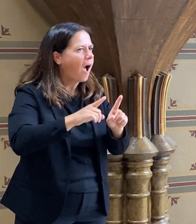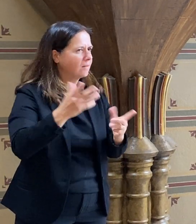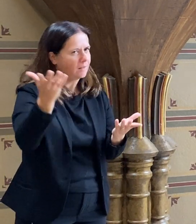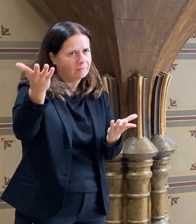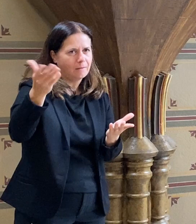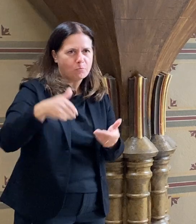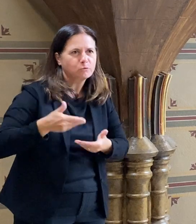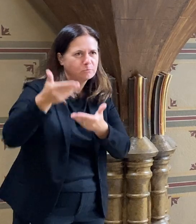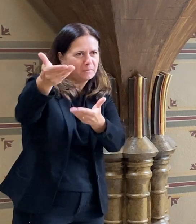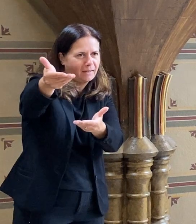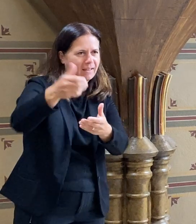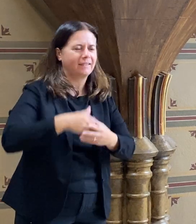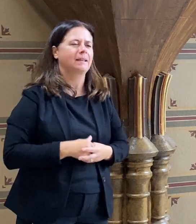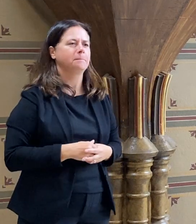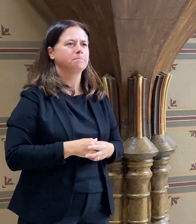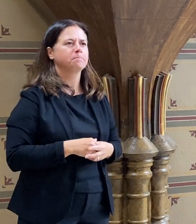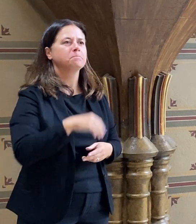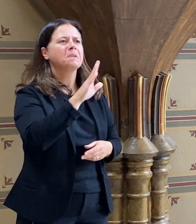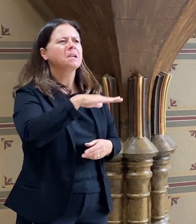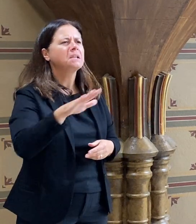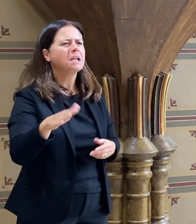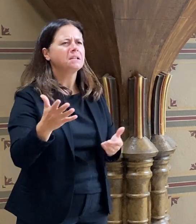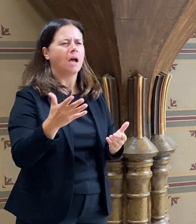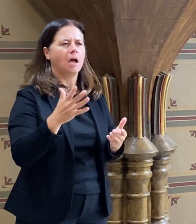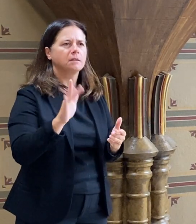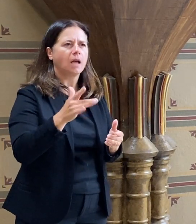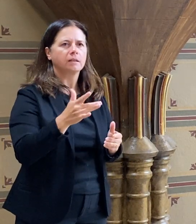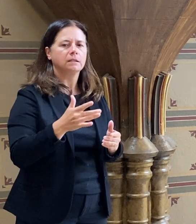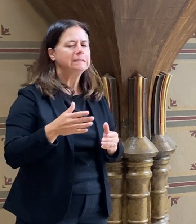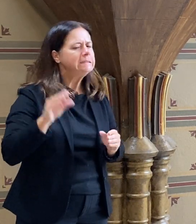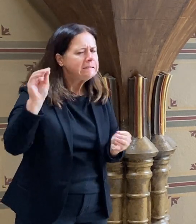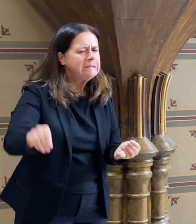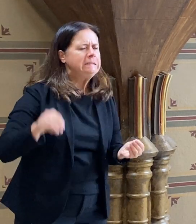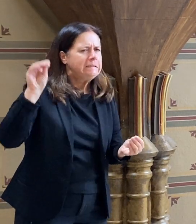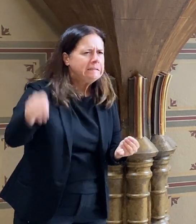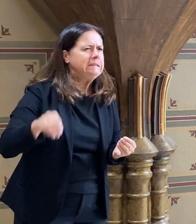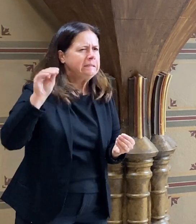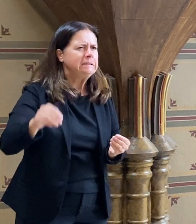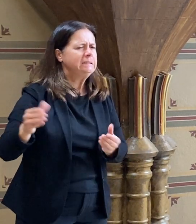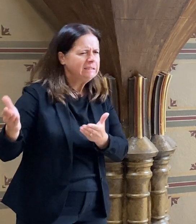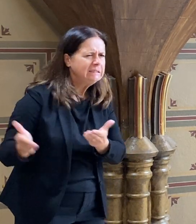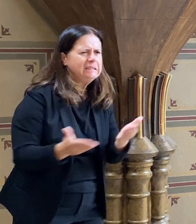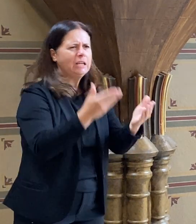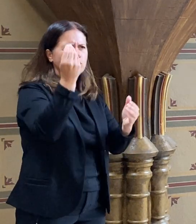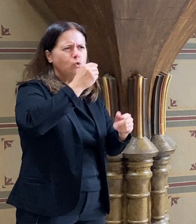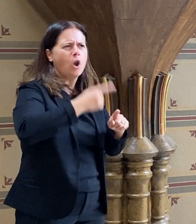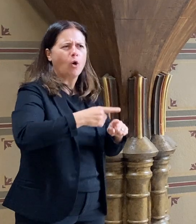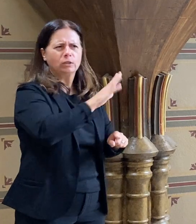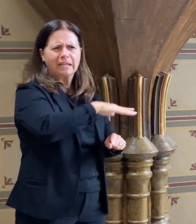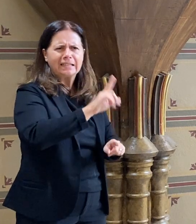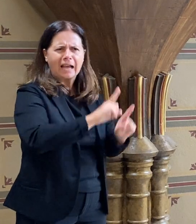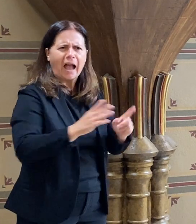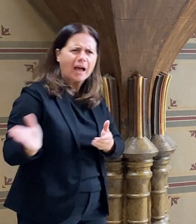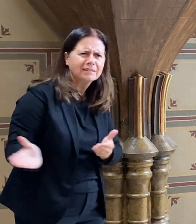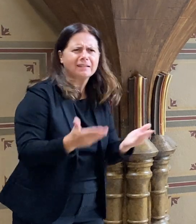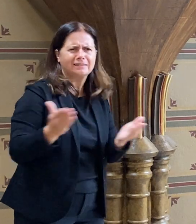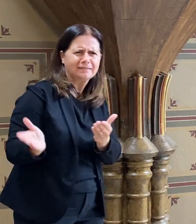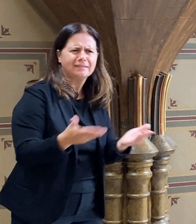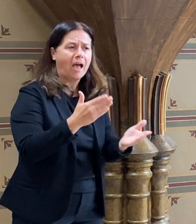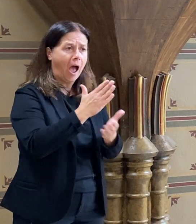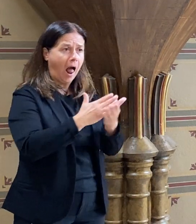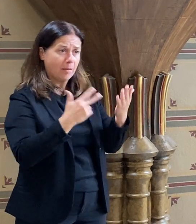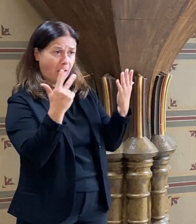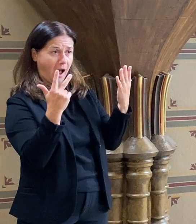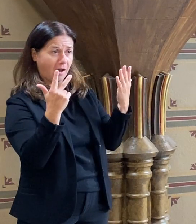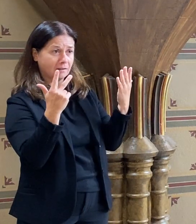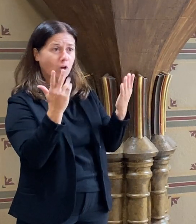machen. Die Kinder schließlich mit Nachdruck überzeugen, Schule und Kindergarten warten. Denn